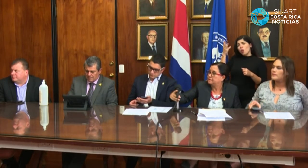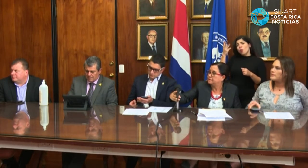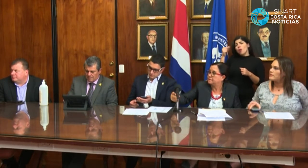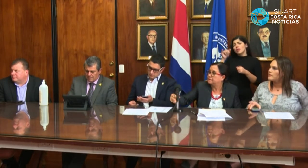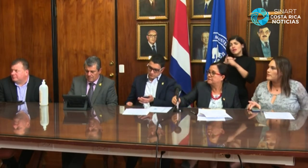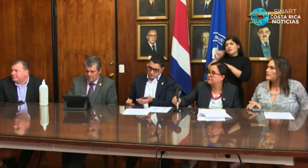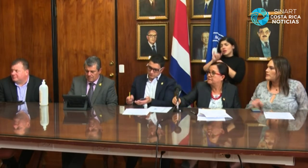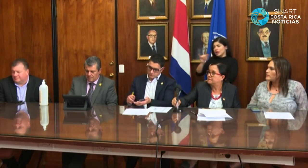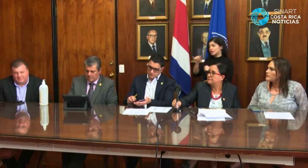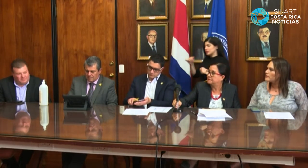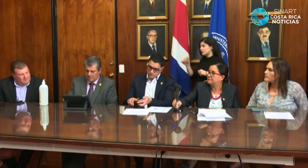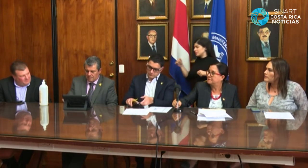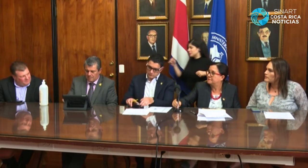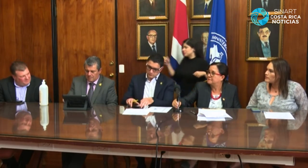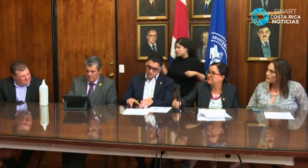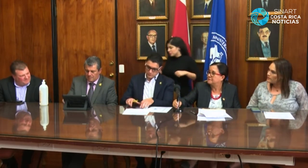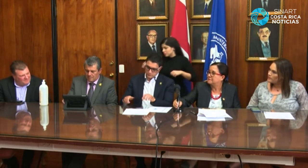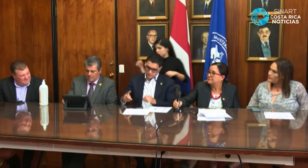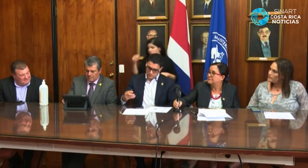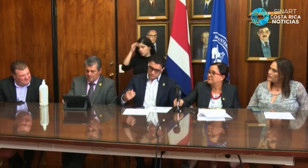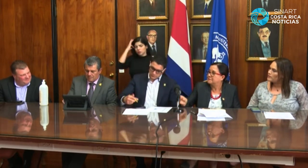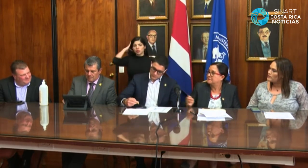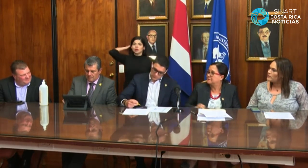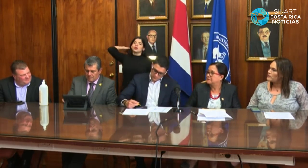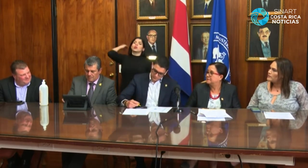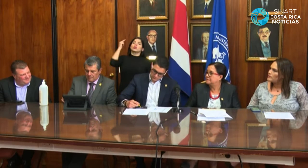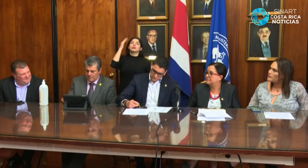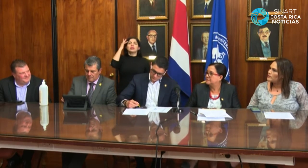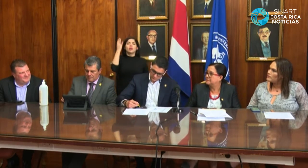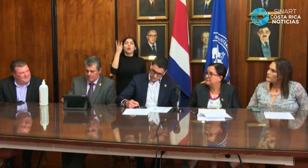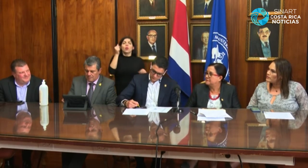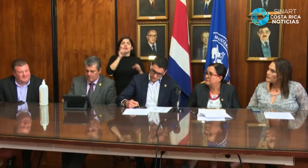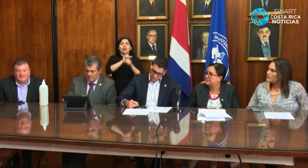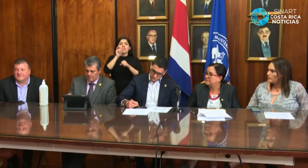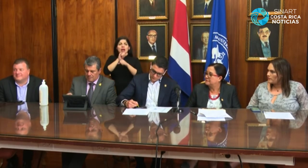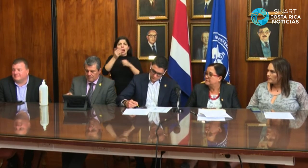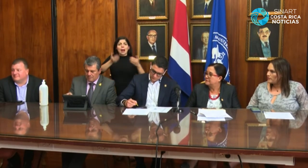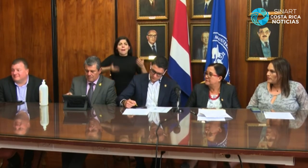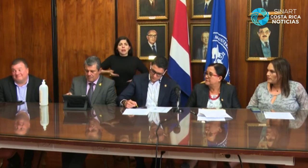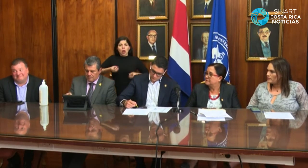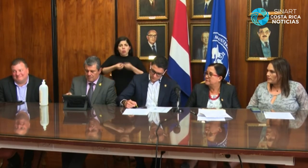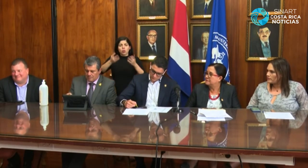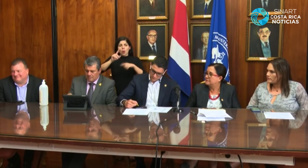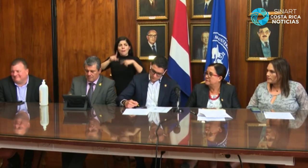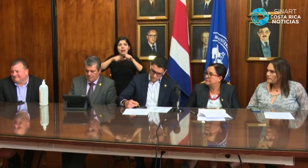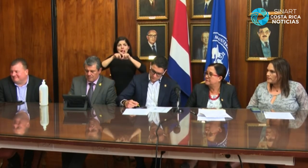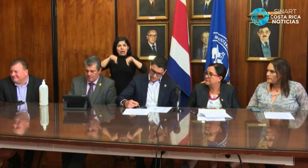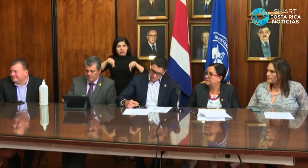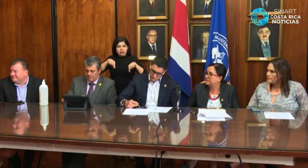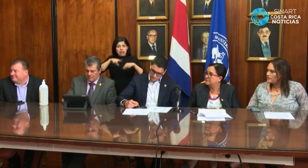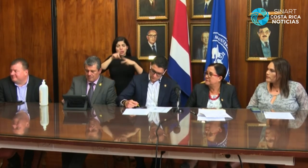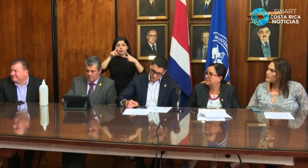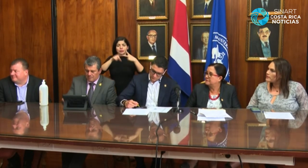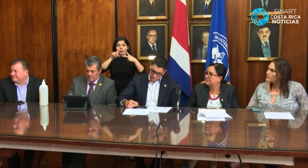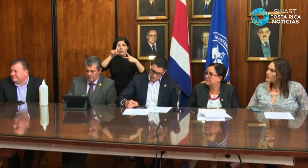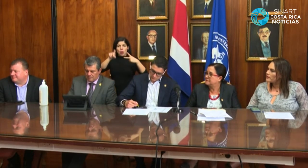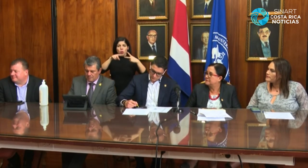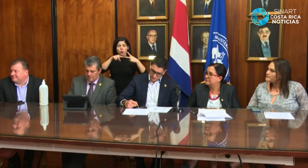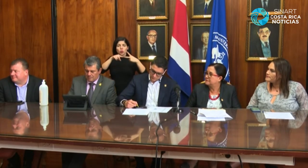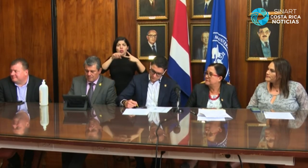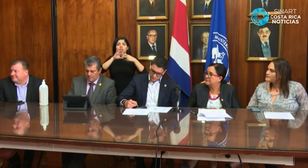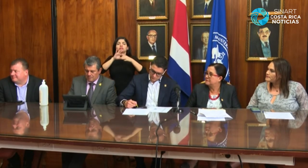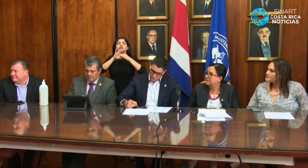viajes de empleados públicos que eventualmente se van a cancelar por esta causa. La OMS, la segunda consulta tiene que